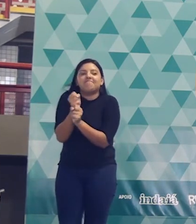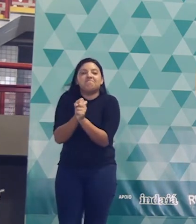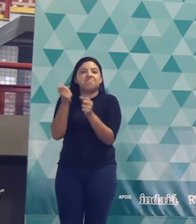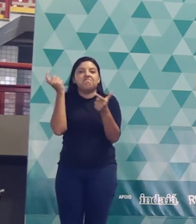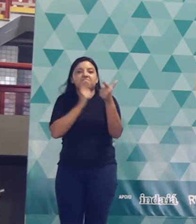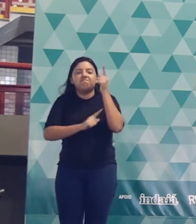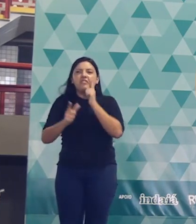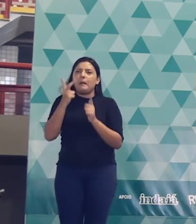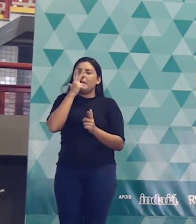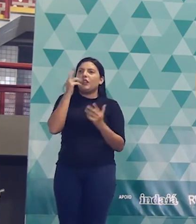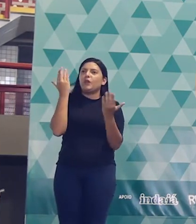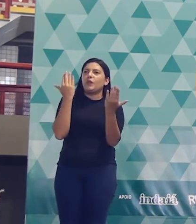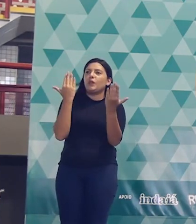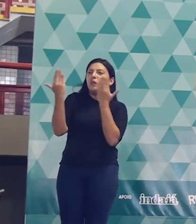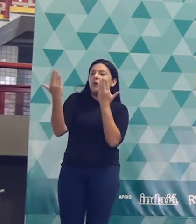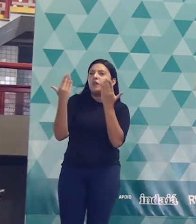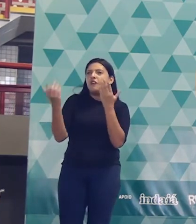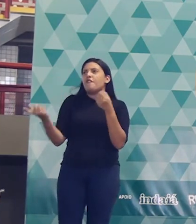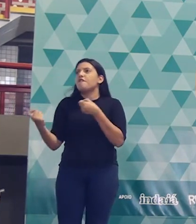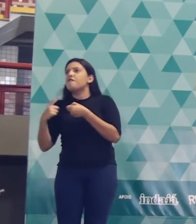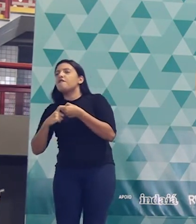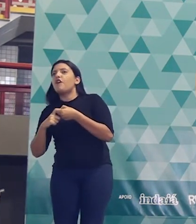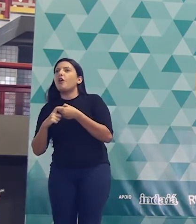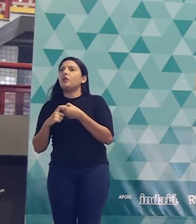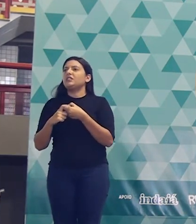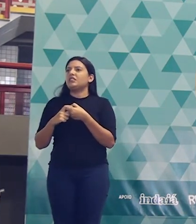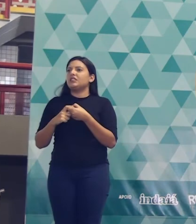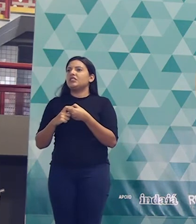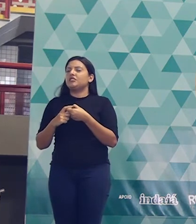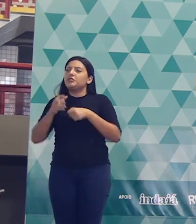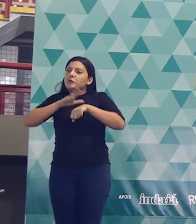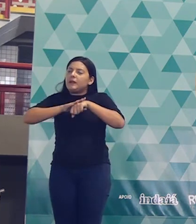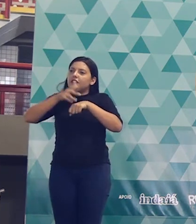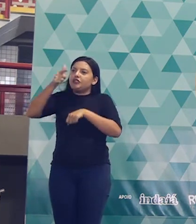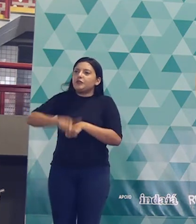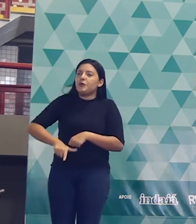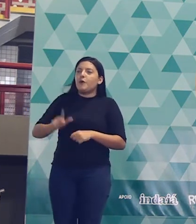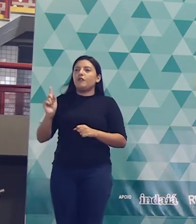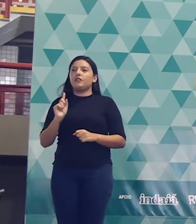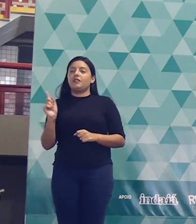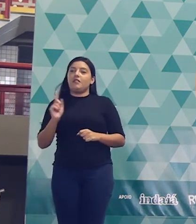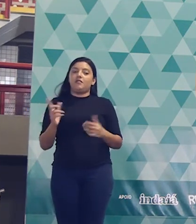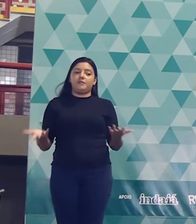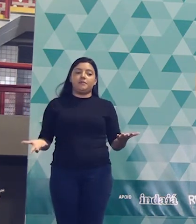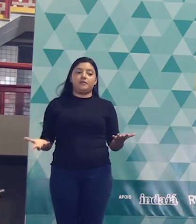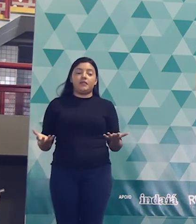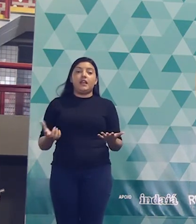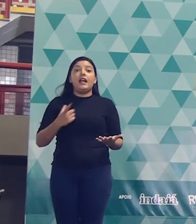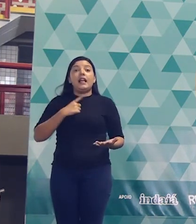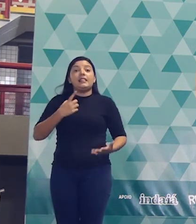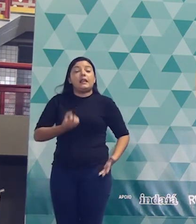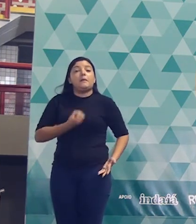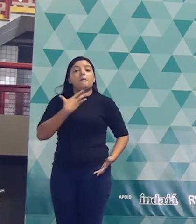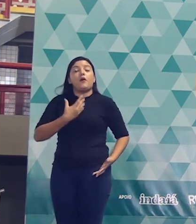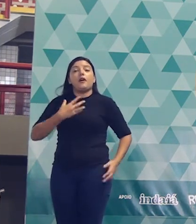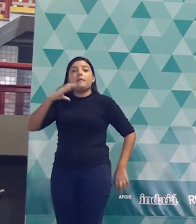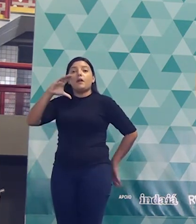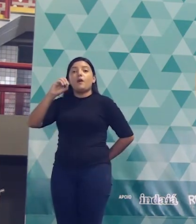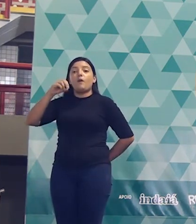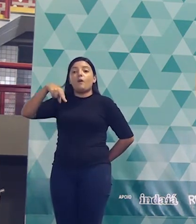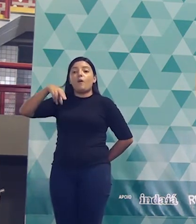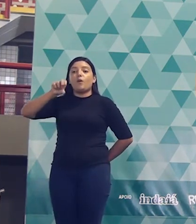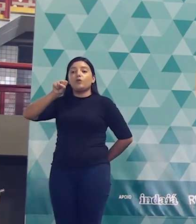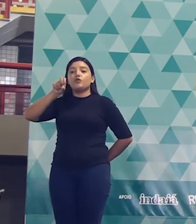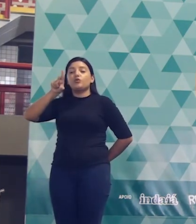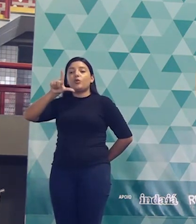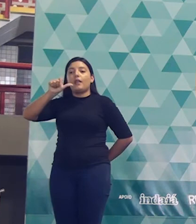sempre naquela dúvida se ela voltaria ou não. Um dia ele escreve um poema chamado Consoada, e nesse